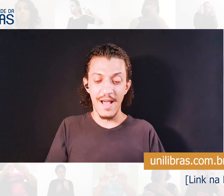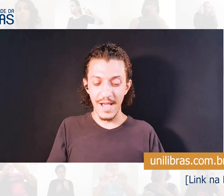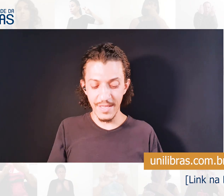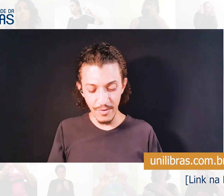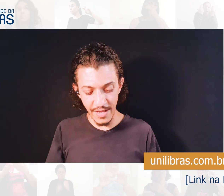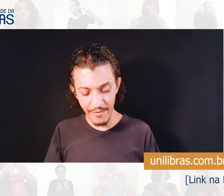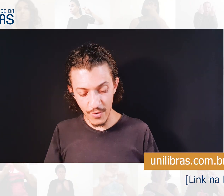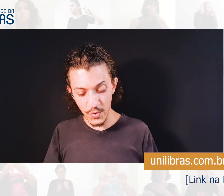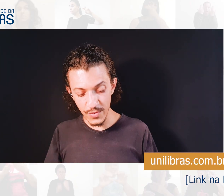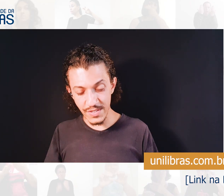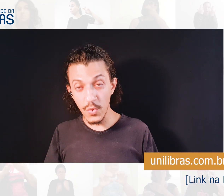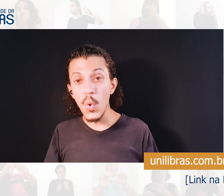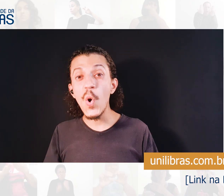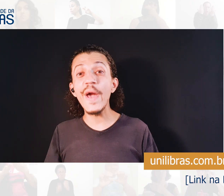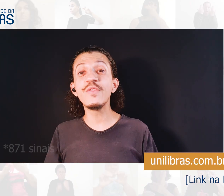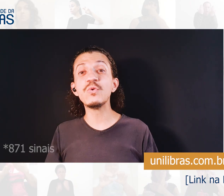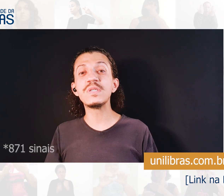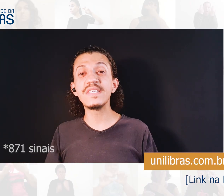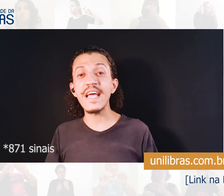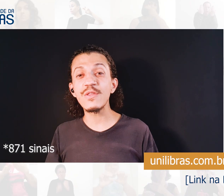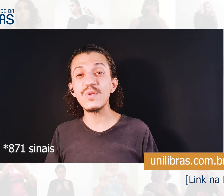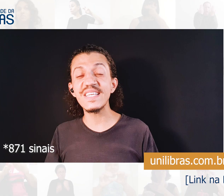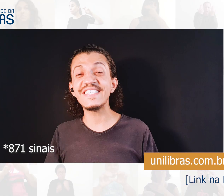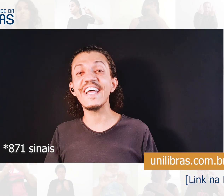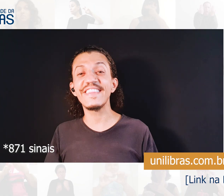Então, aqui no livro, ao todo, são